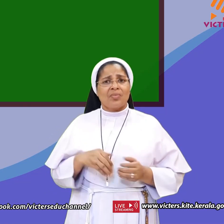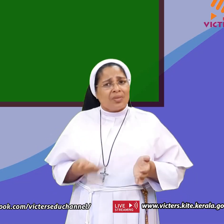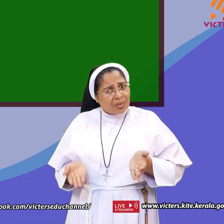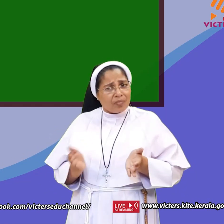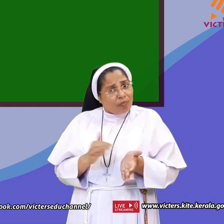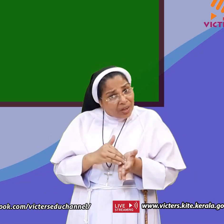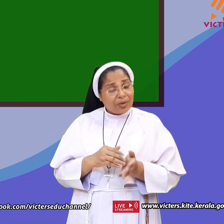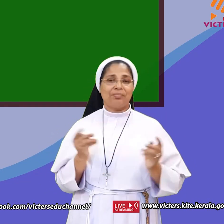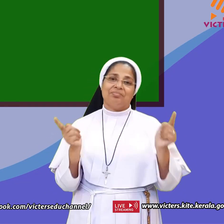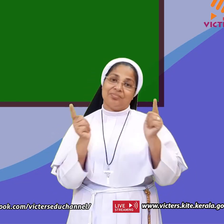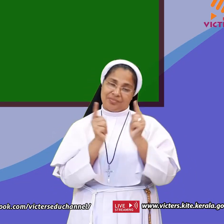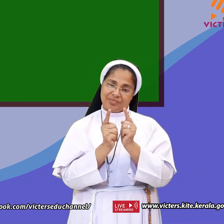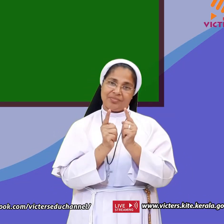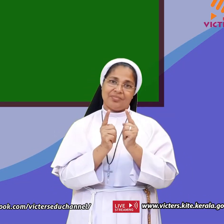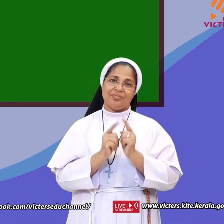പുനഃസമാഗമവുമാണ്